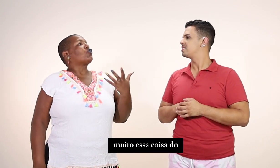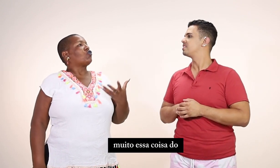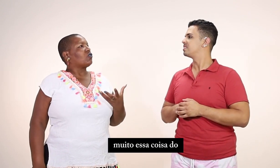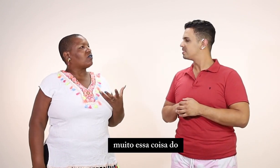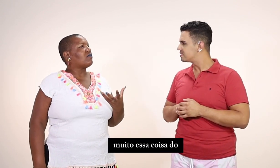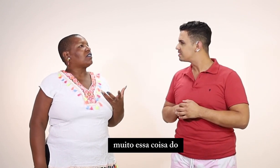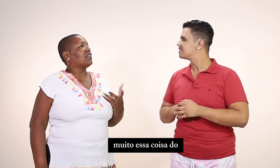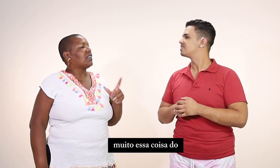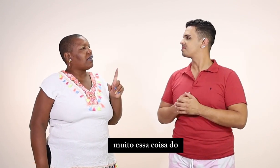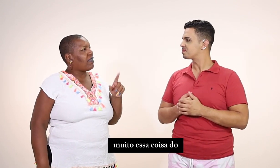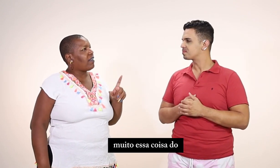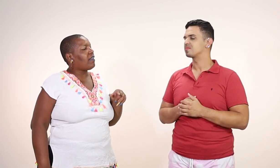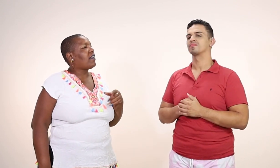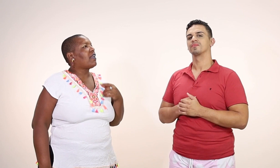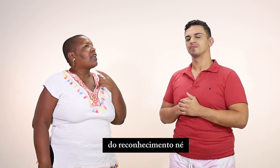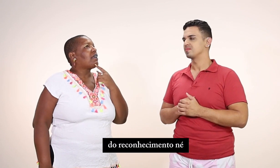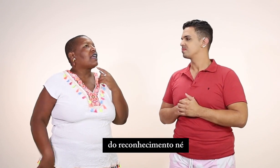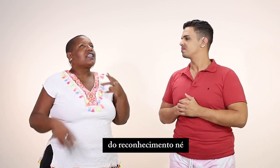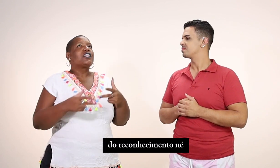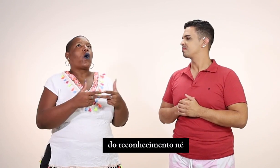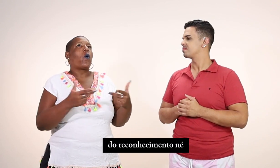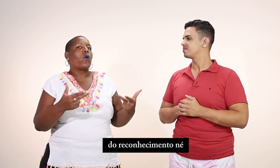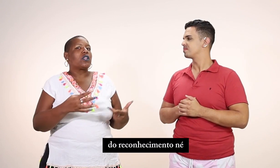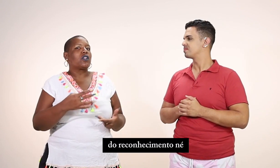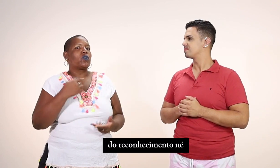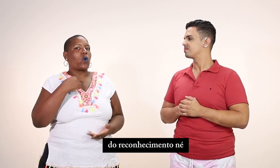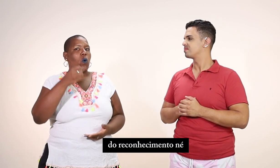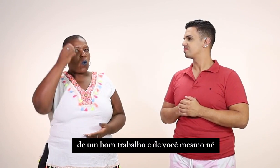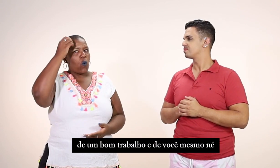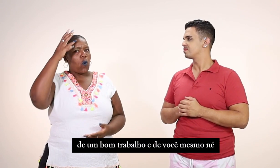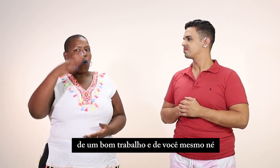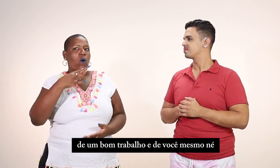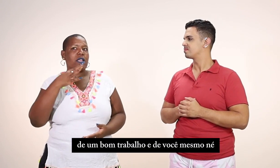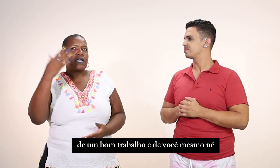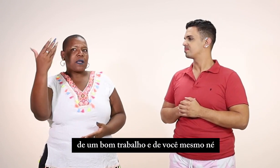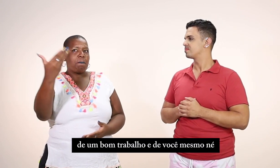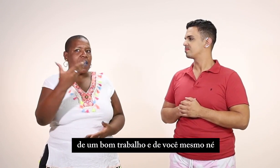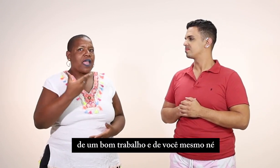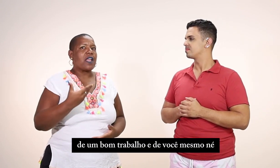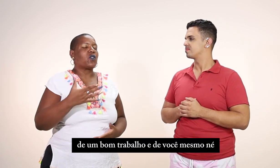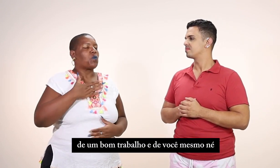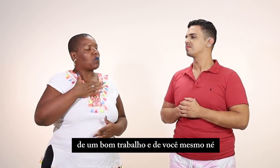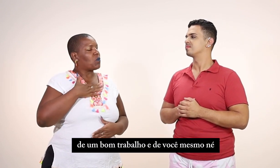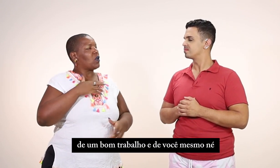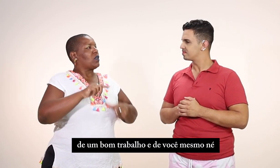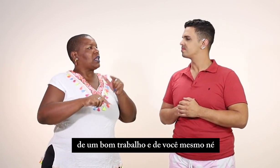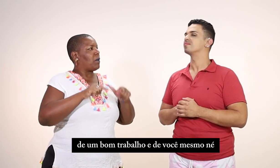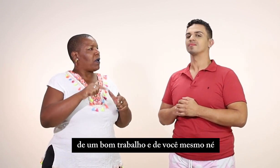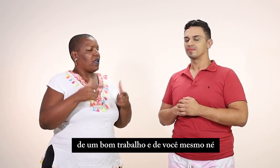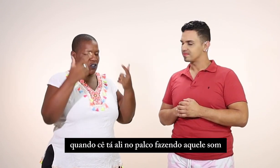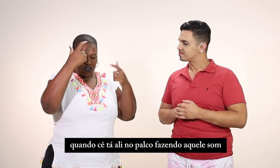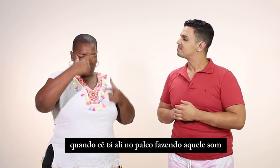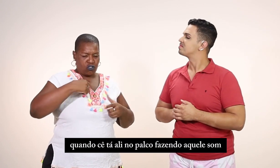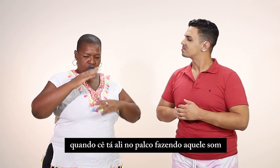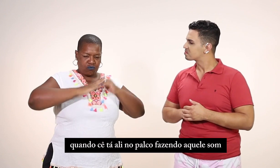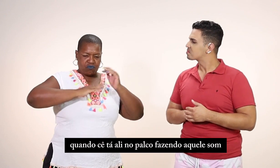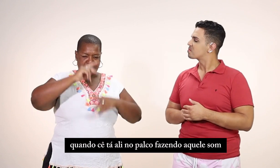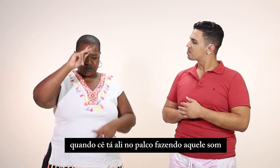Essa coisa do reconhecimento, né? De um bom trabalho. E de você mesmo, né? Quando você está ali no palco